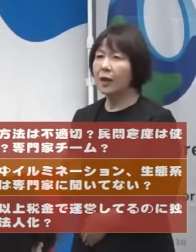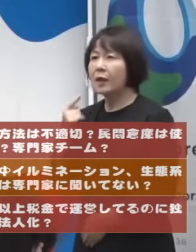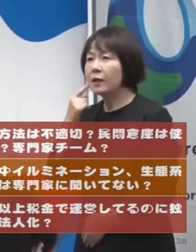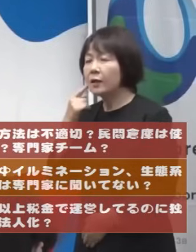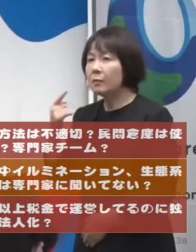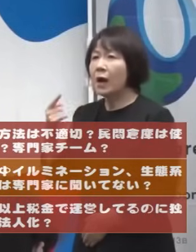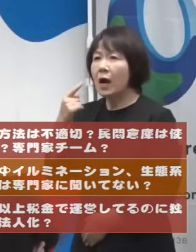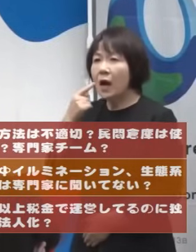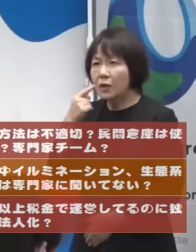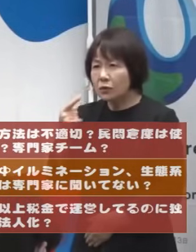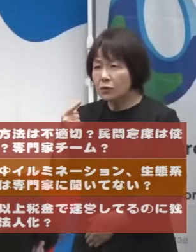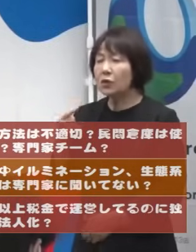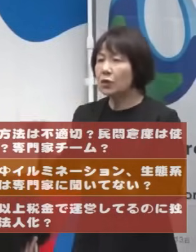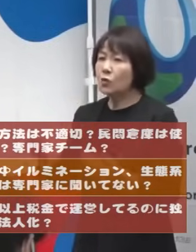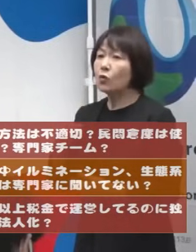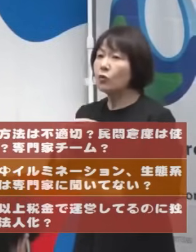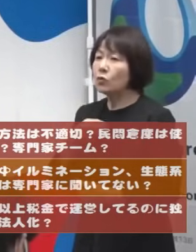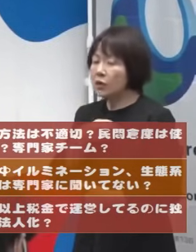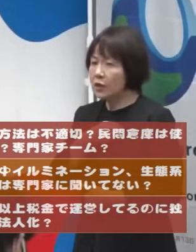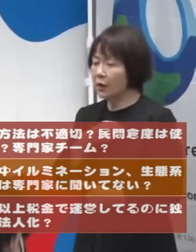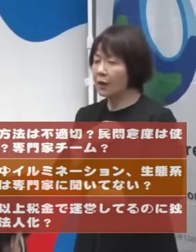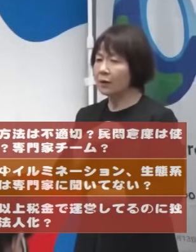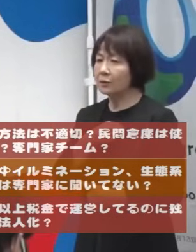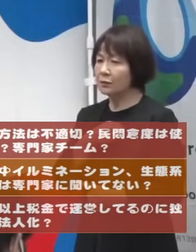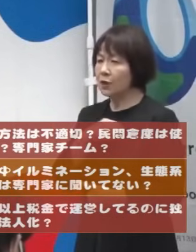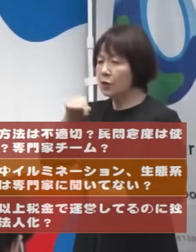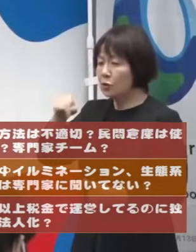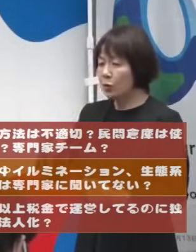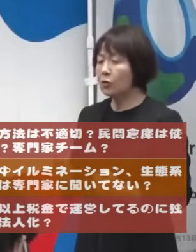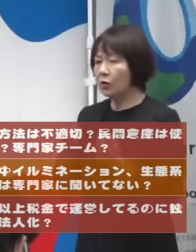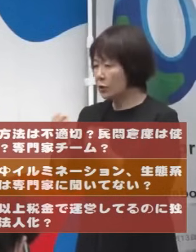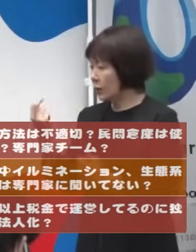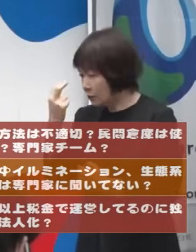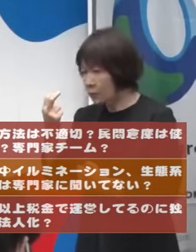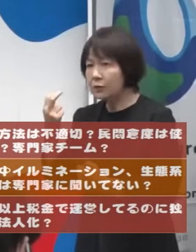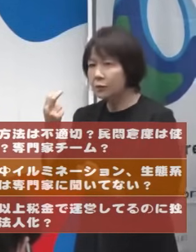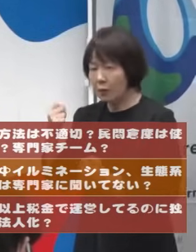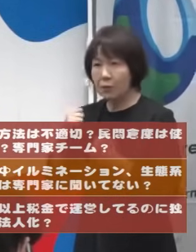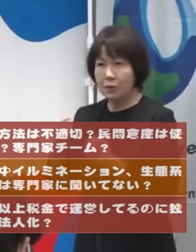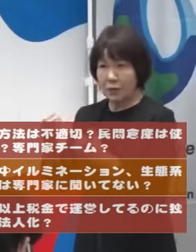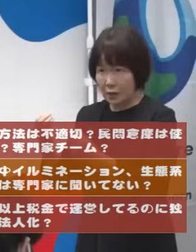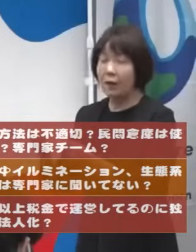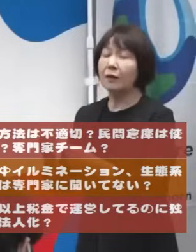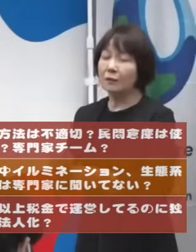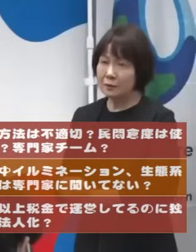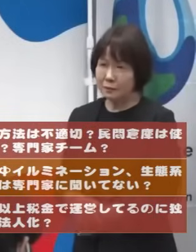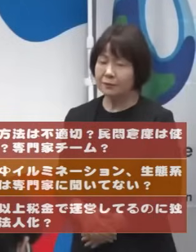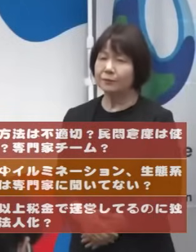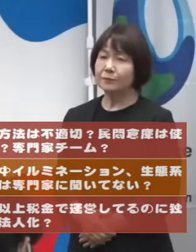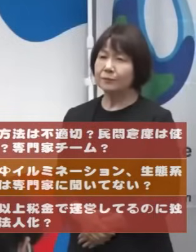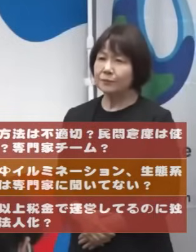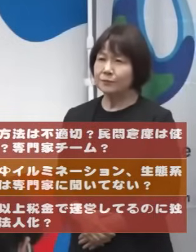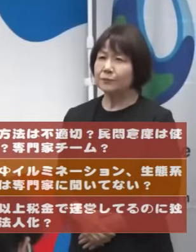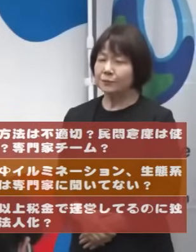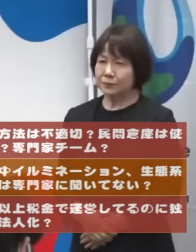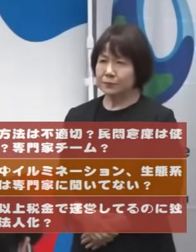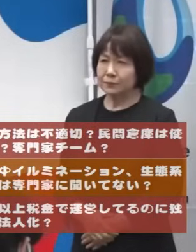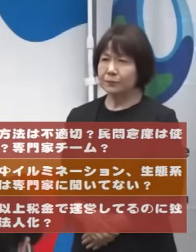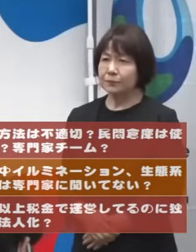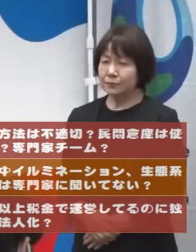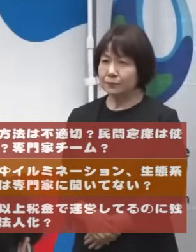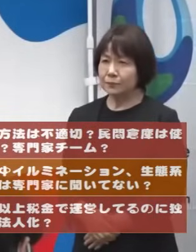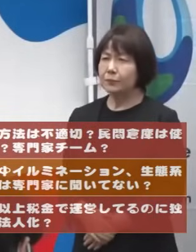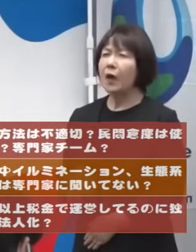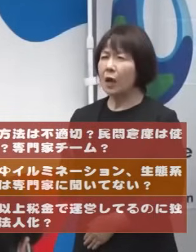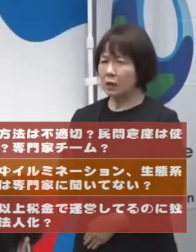月2回職員がこの状況についての確認というか、そういったことも行ったということです